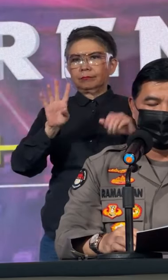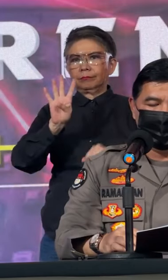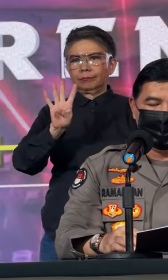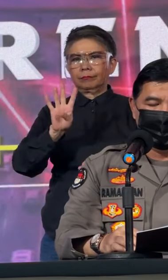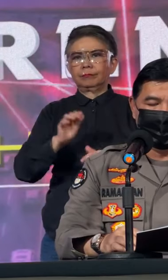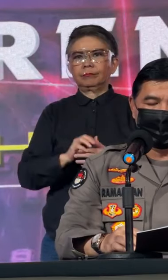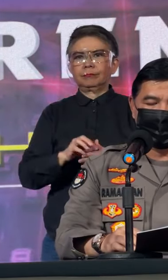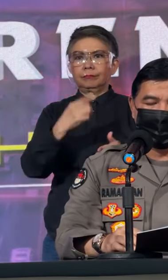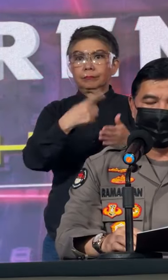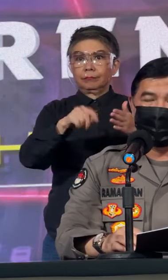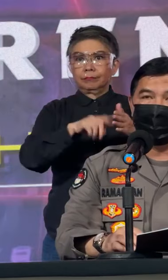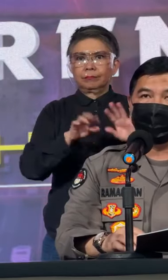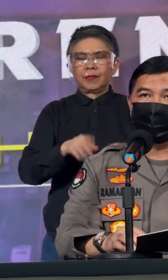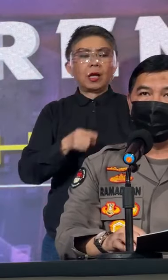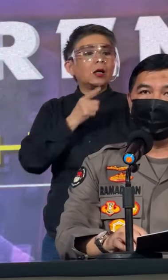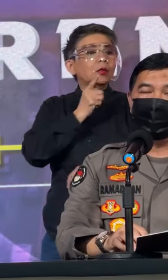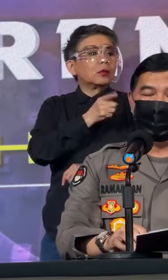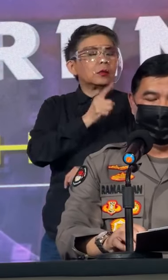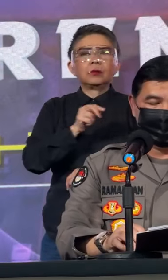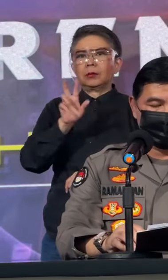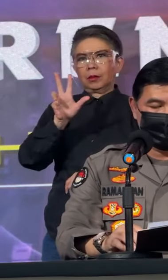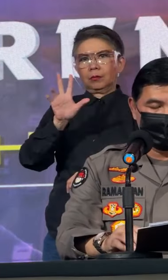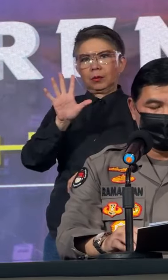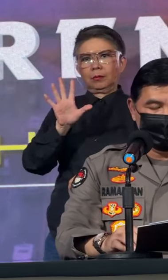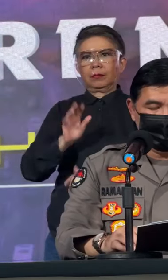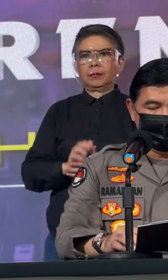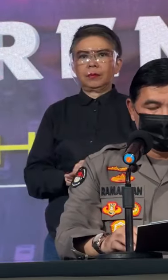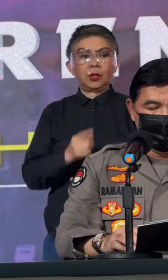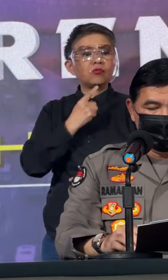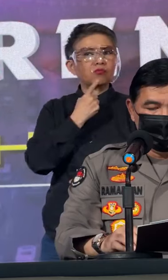184 dan teguran sebanyak 35.